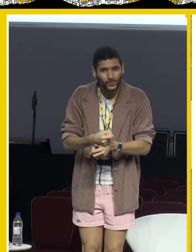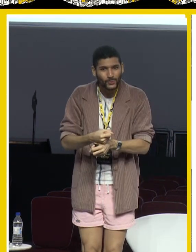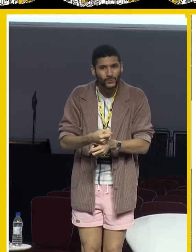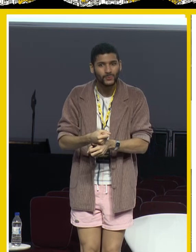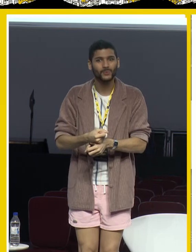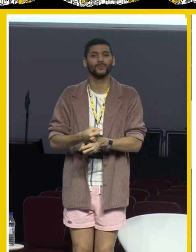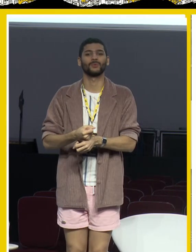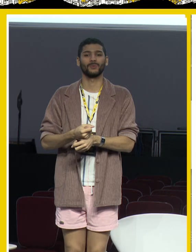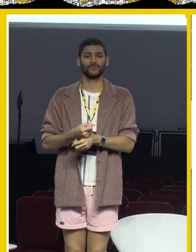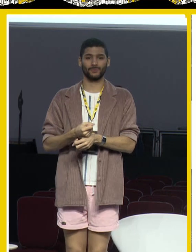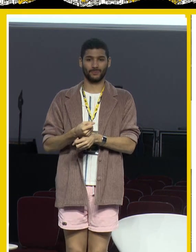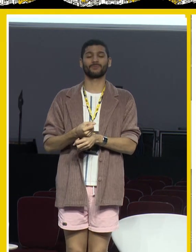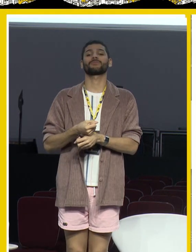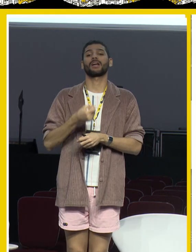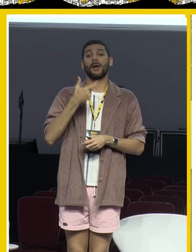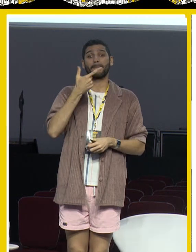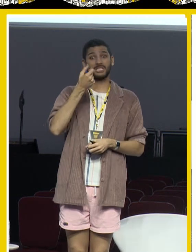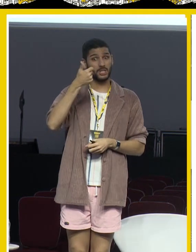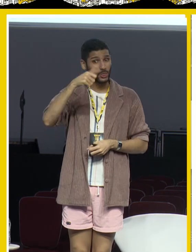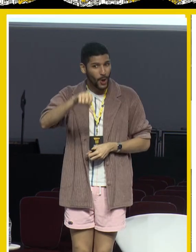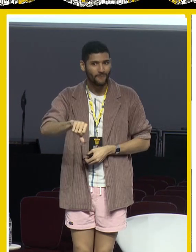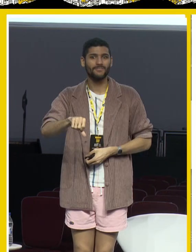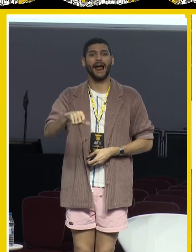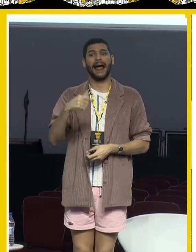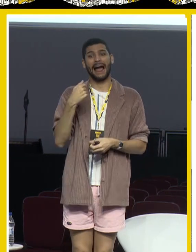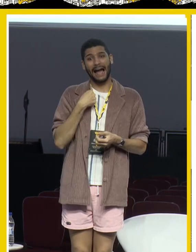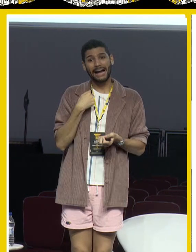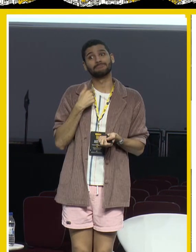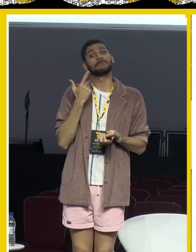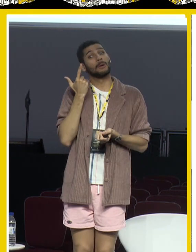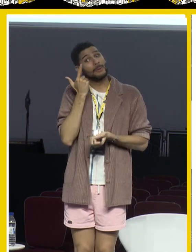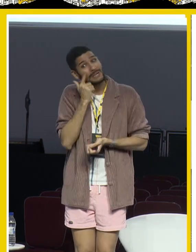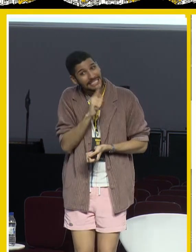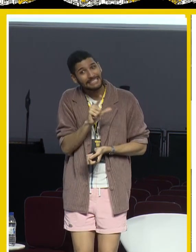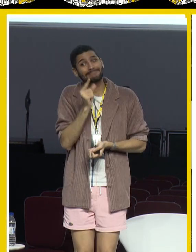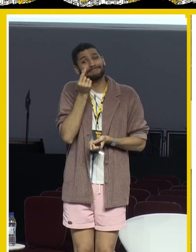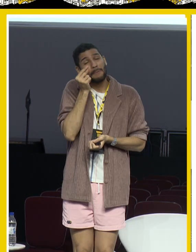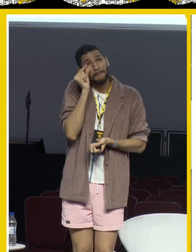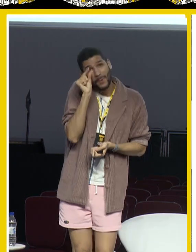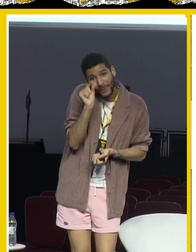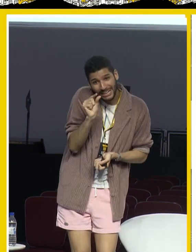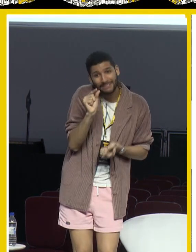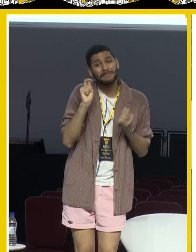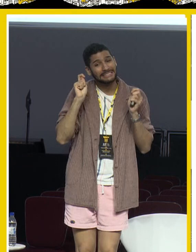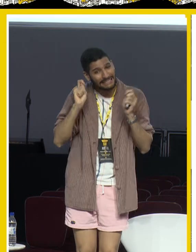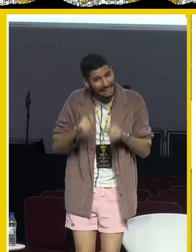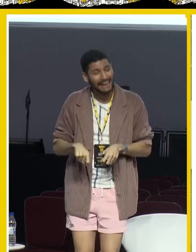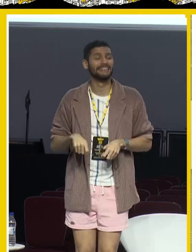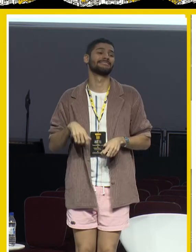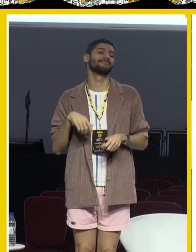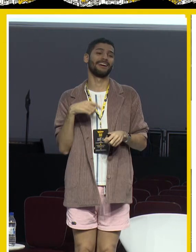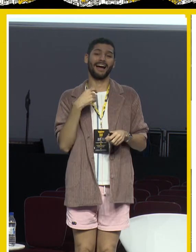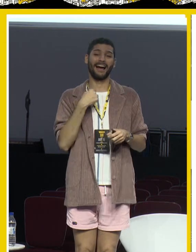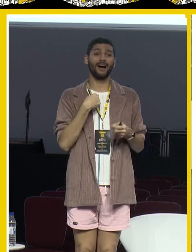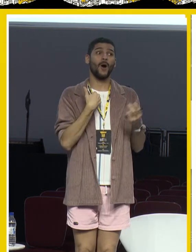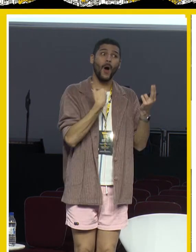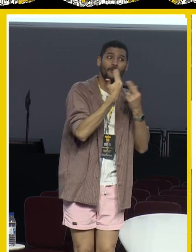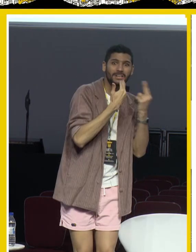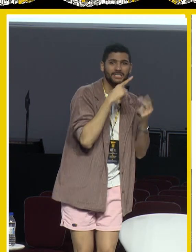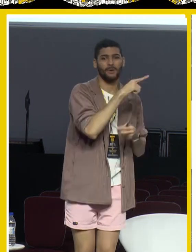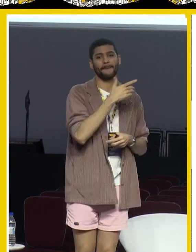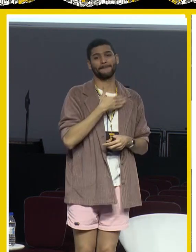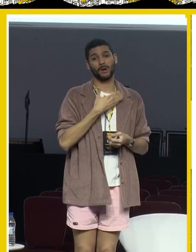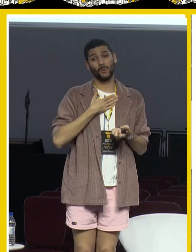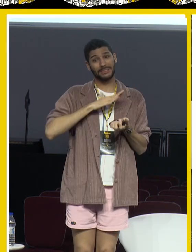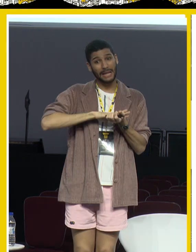aí este ano em 2019 eu consegui com pouco dinheiro que